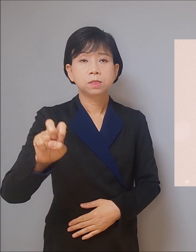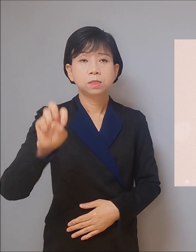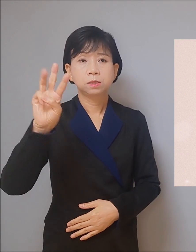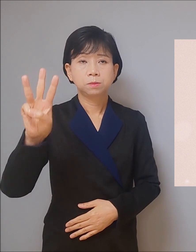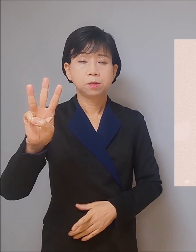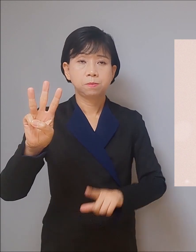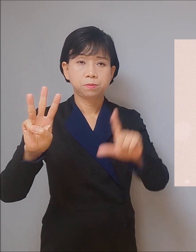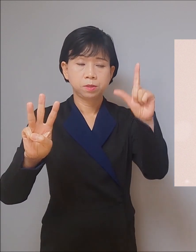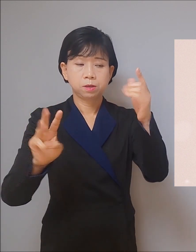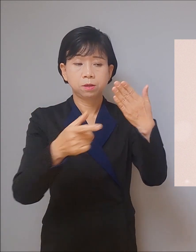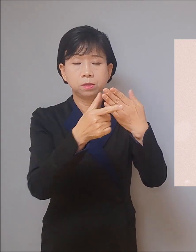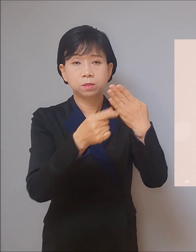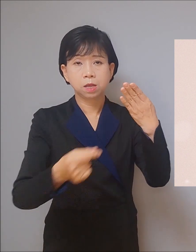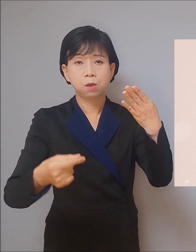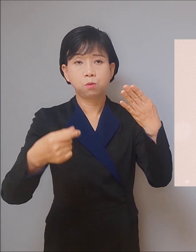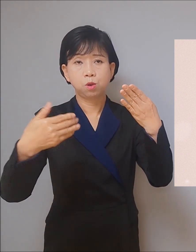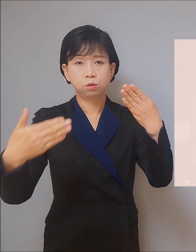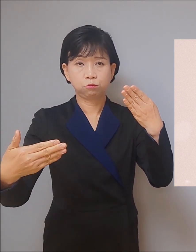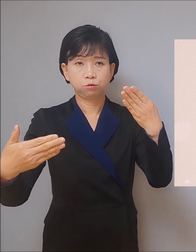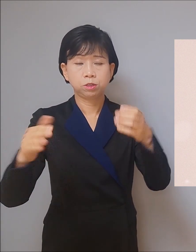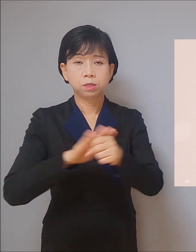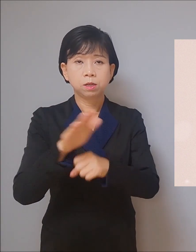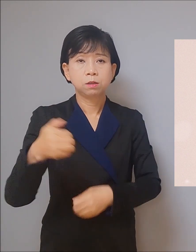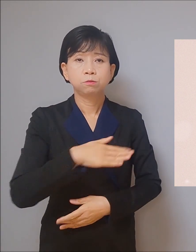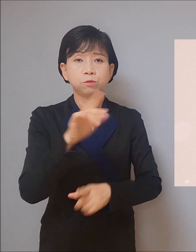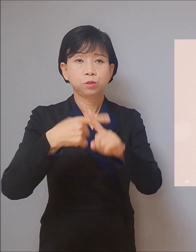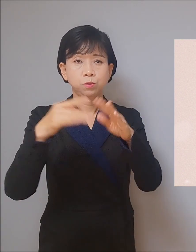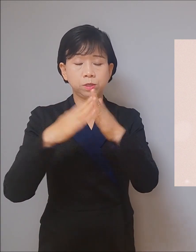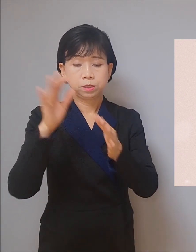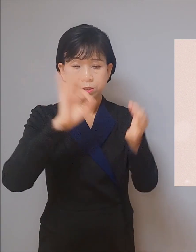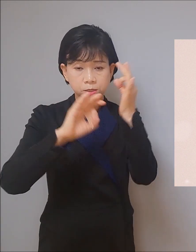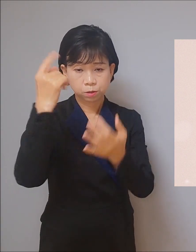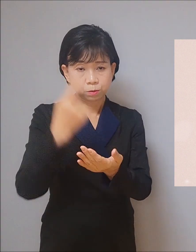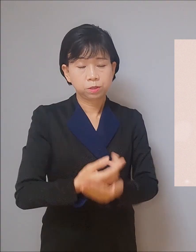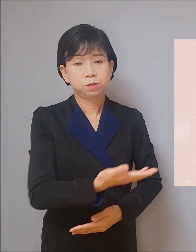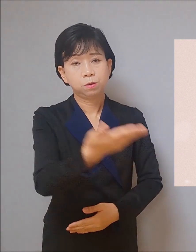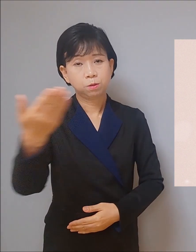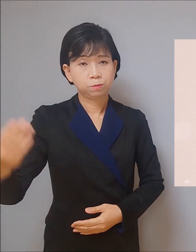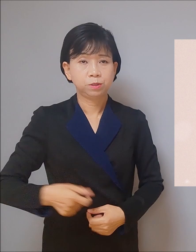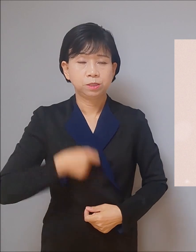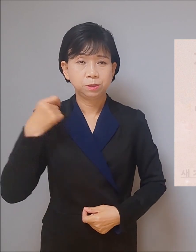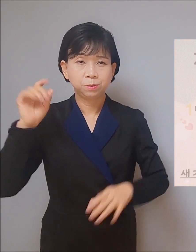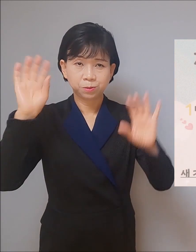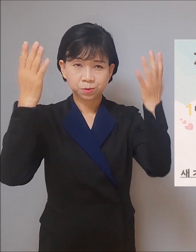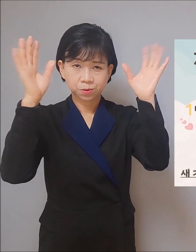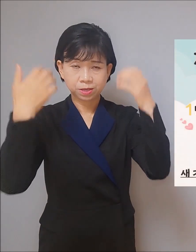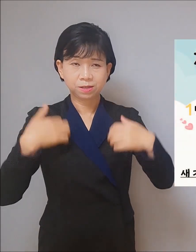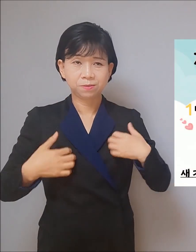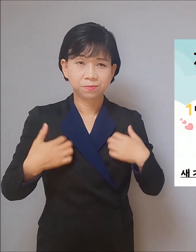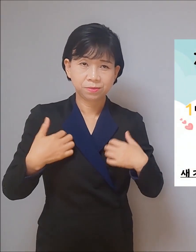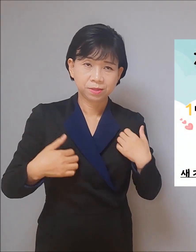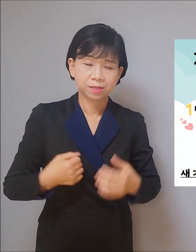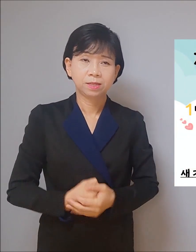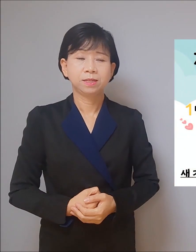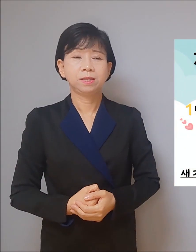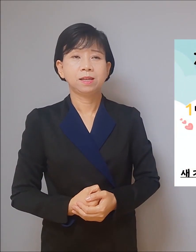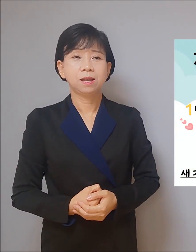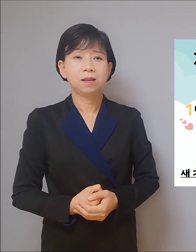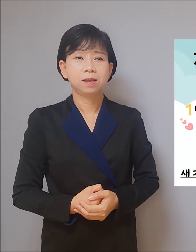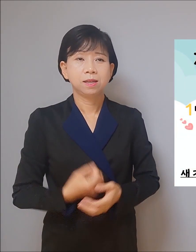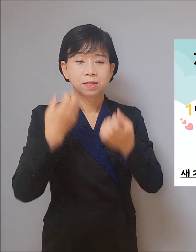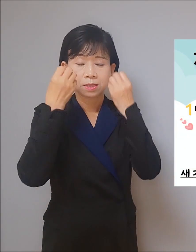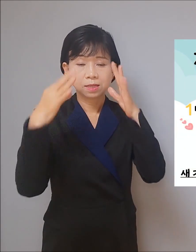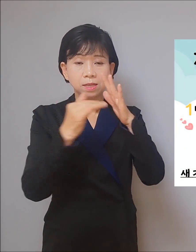2023년 4월 9일 사랑하는 우리 교회를 찾아주신 새가족 및 방문자 여러분을 진심으로 환영합니다. 우리